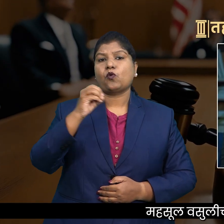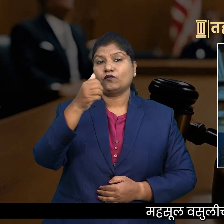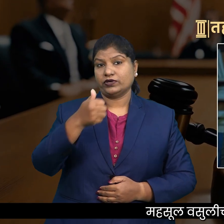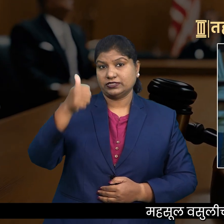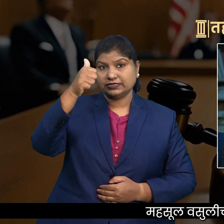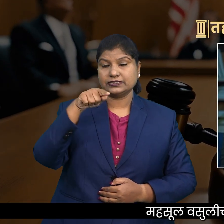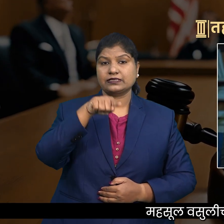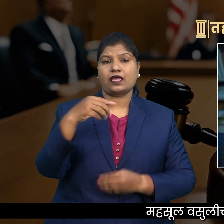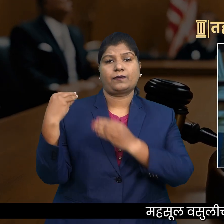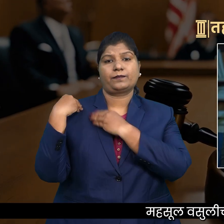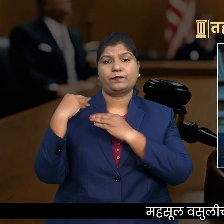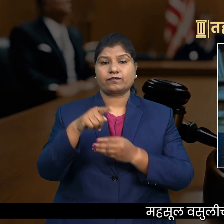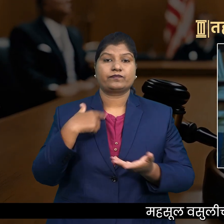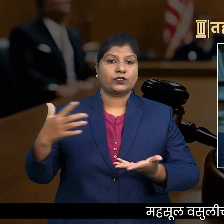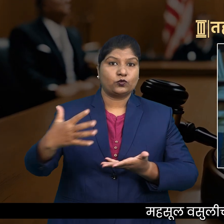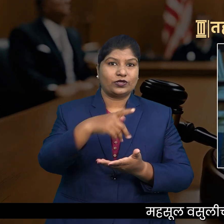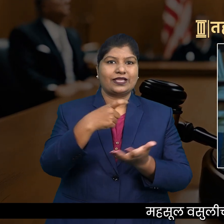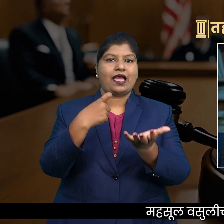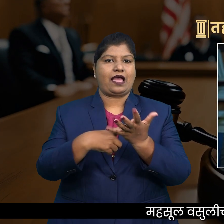महसूलीचा प्रभारी अधिकारी इ.